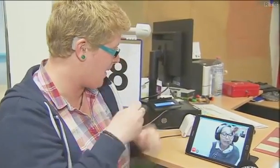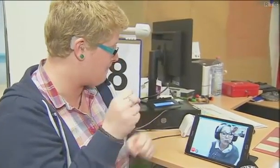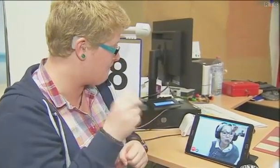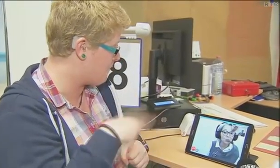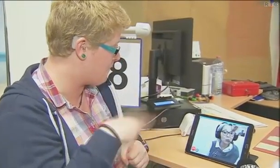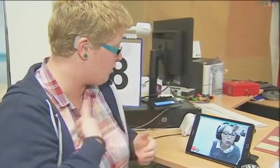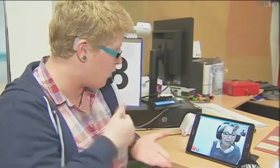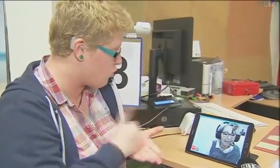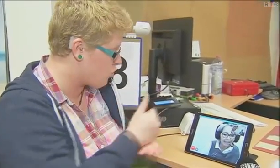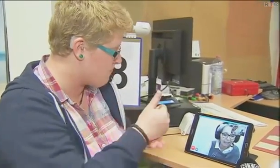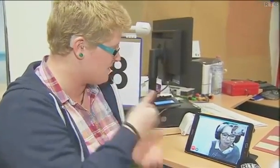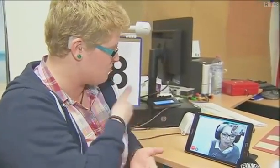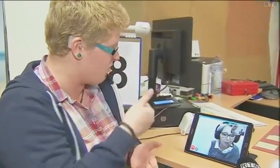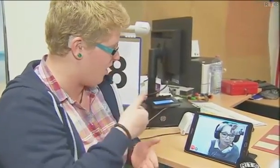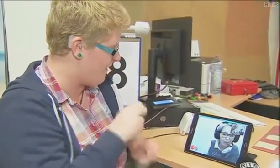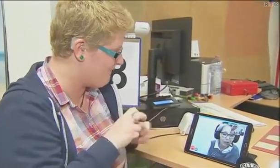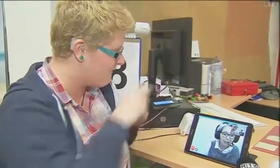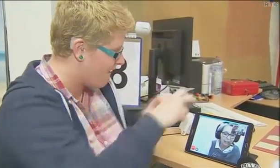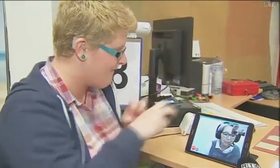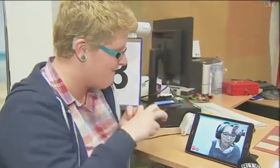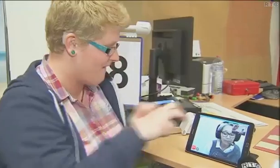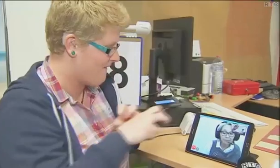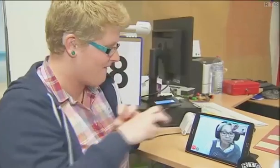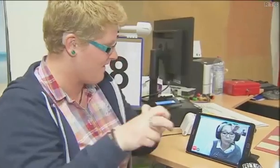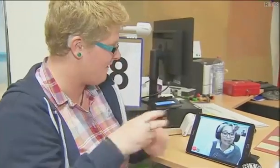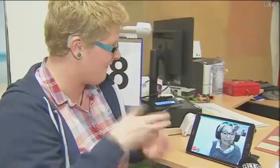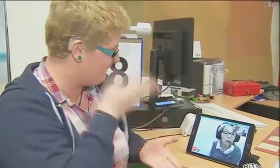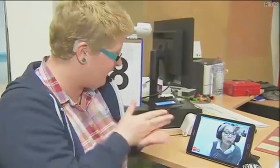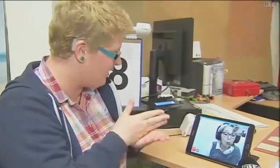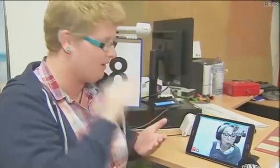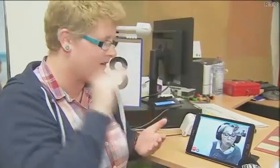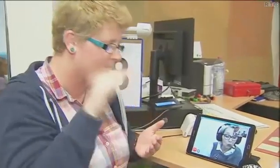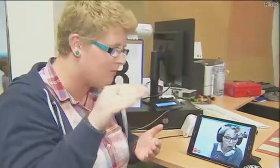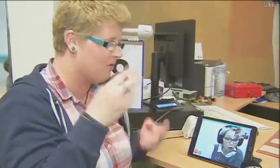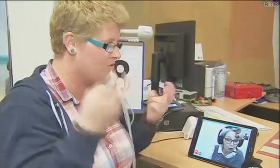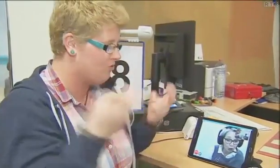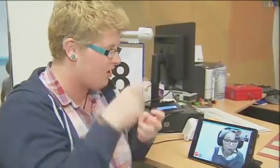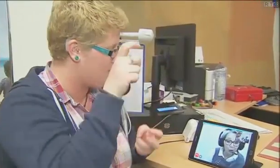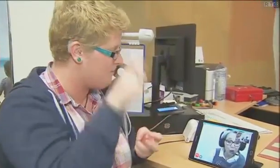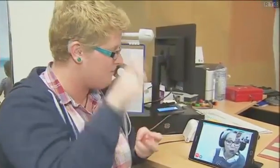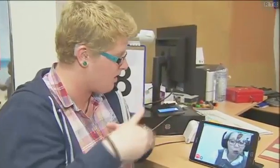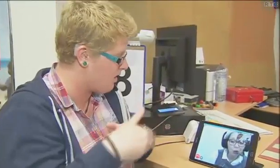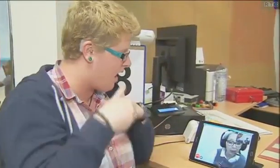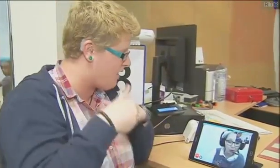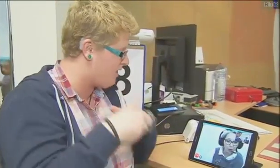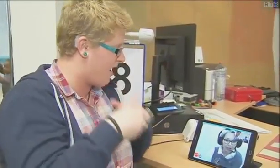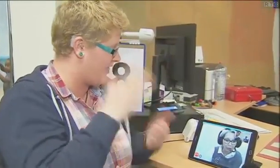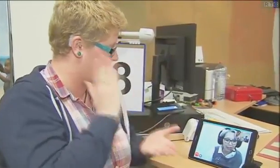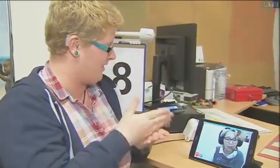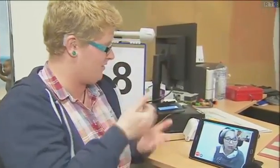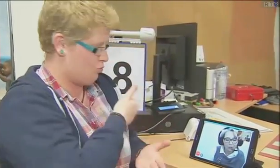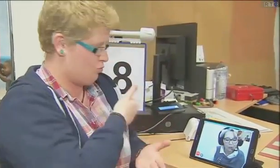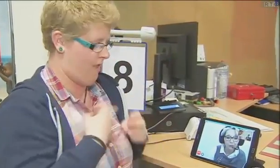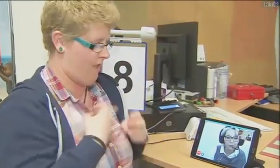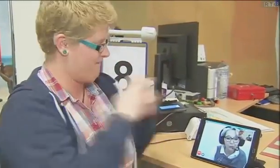rend les choses beaucoup plus accessibles. Ça me permet d'être beaucoup plus autonome et de me rendre à gauche et à